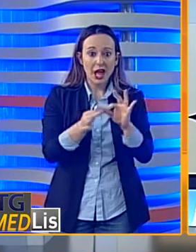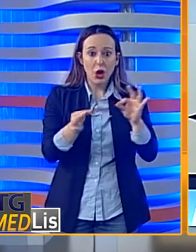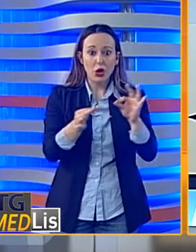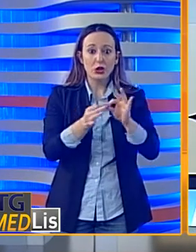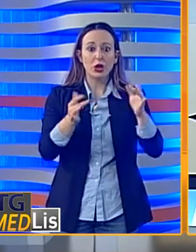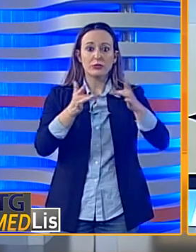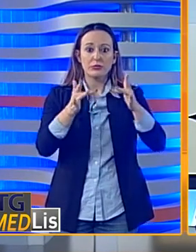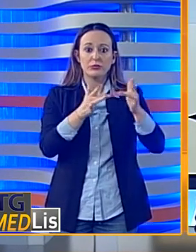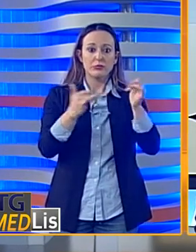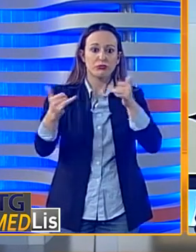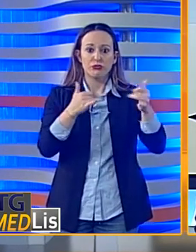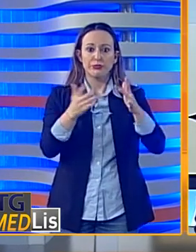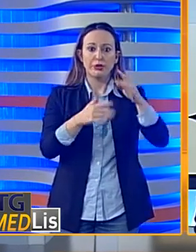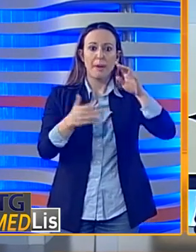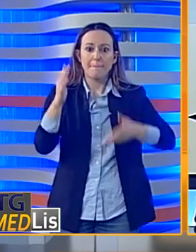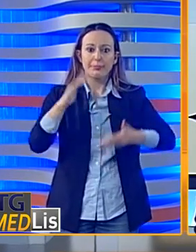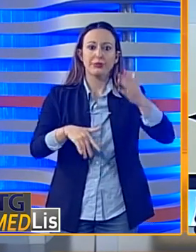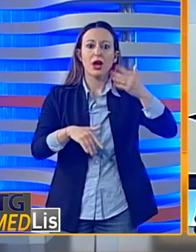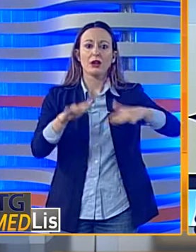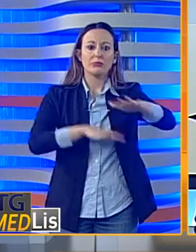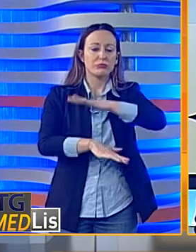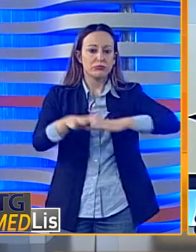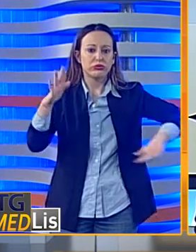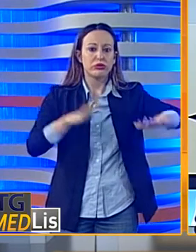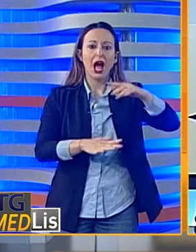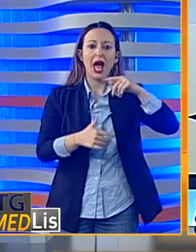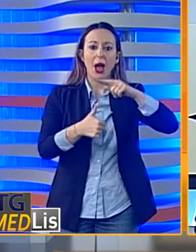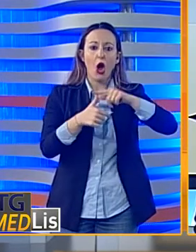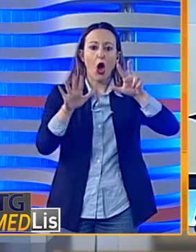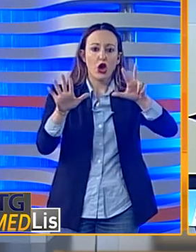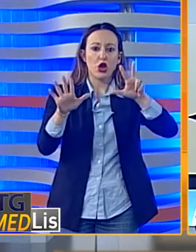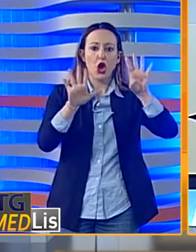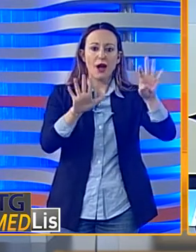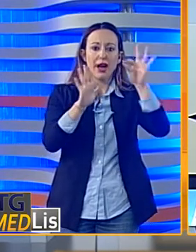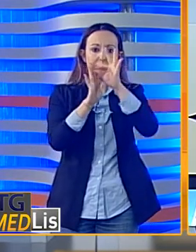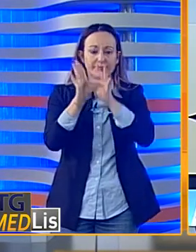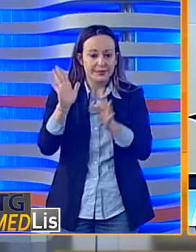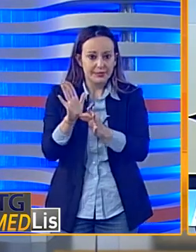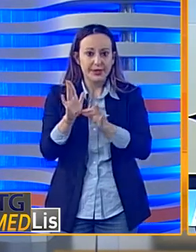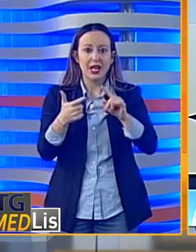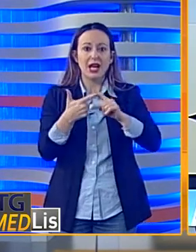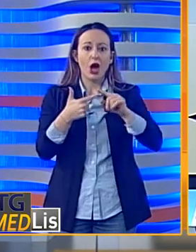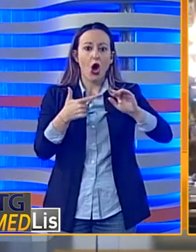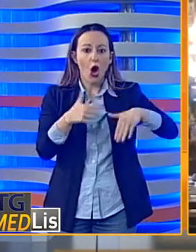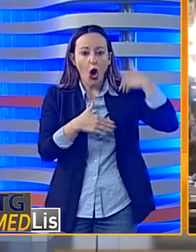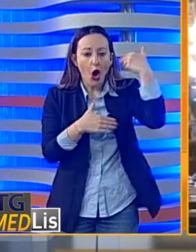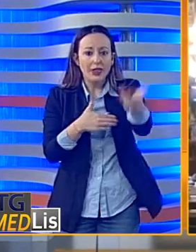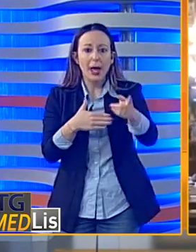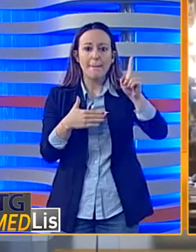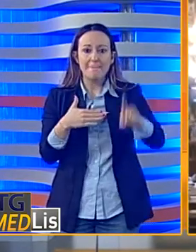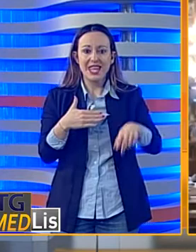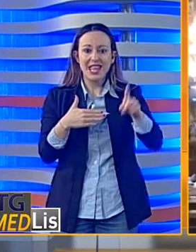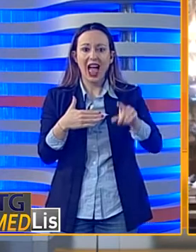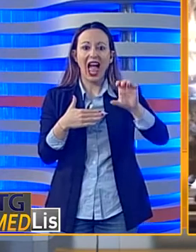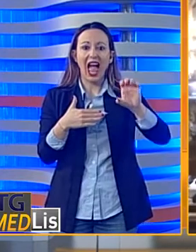Nessun accordo sul testo collegato di 89 articoli e oltre 1000 emendamenti della finanziaria bis